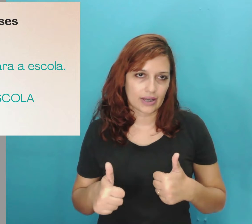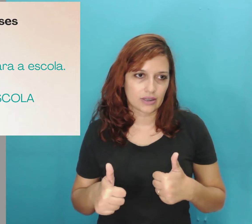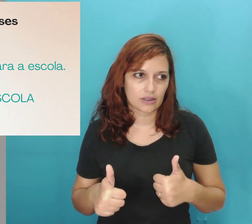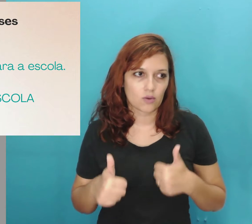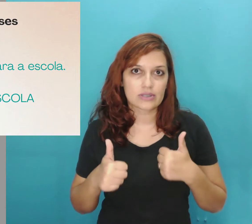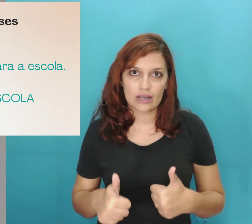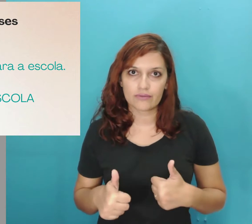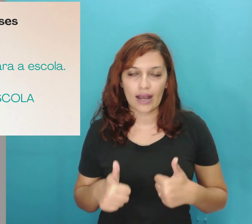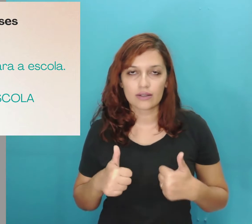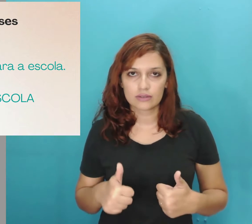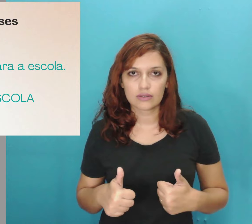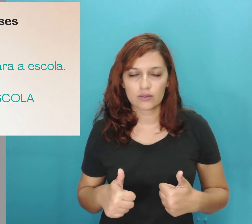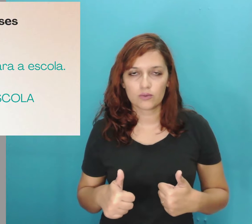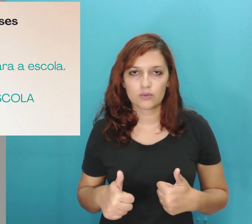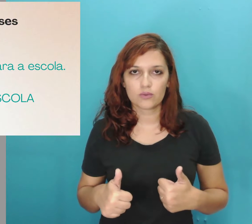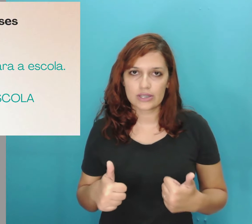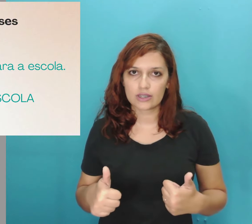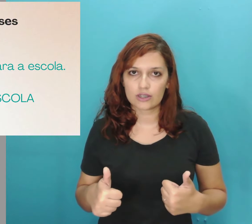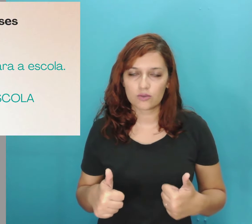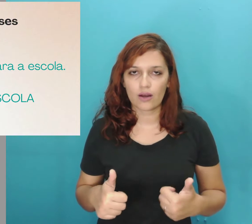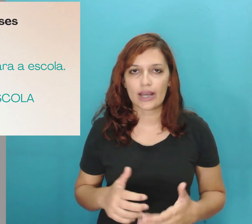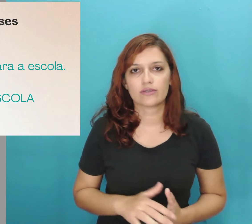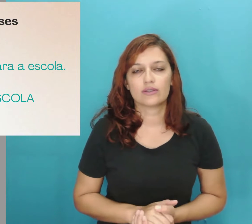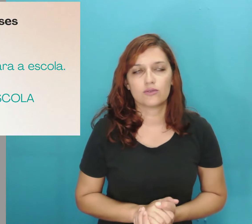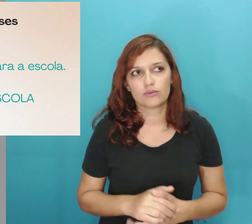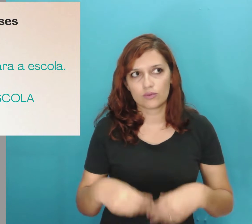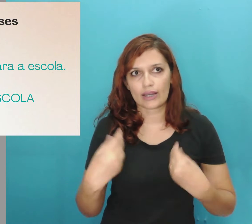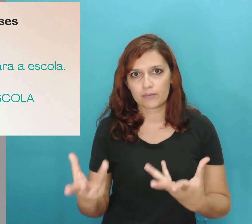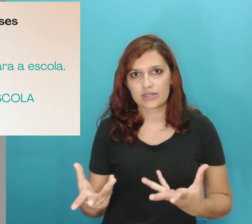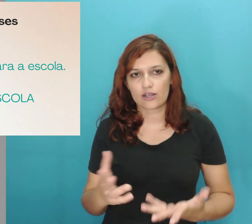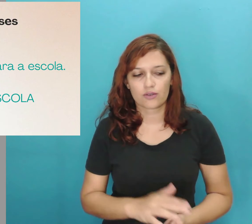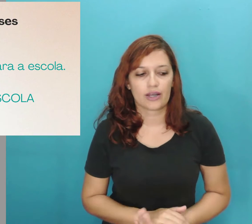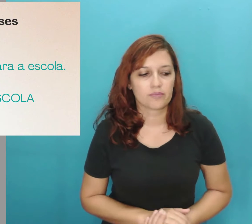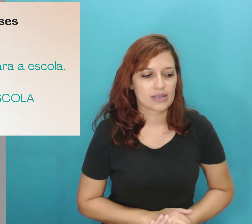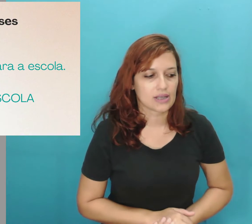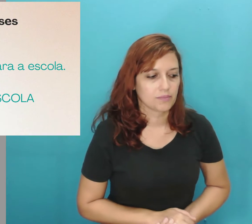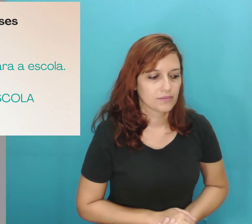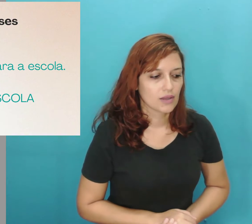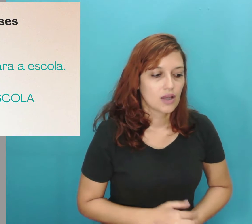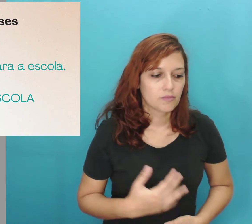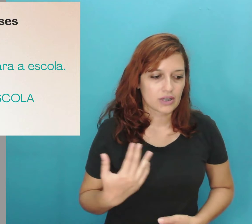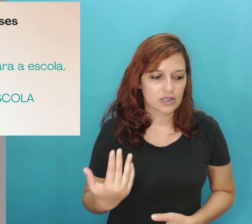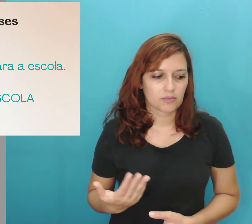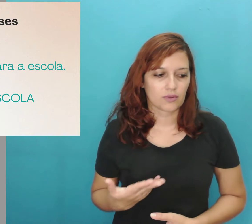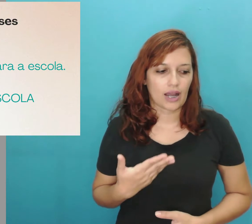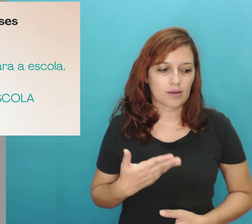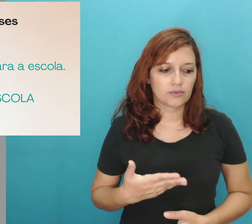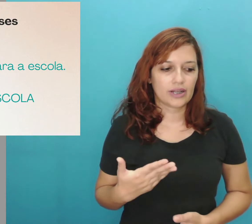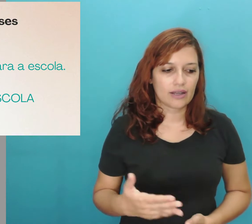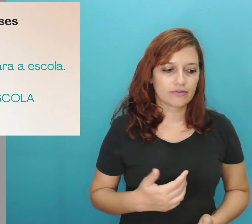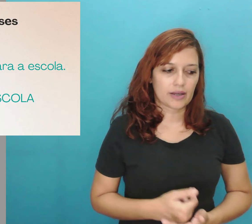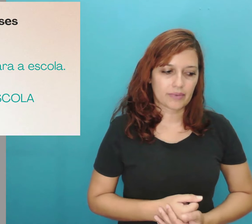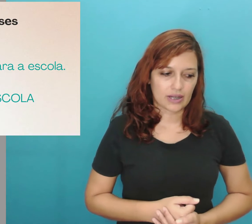vai conservar o sentido correto da mensagem que eu quero passar. Por exemplo, a mulher vai para a